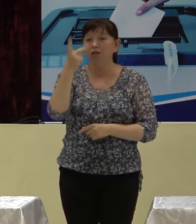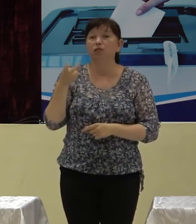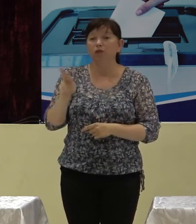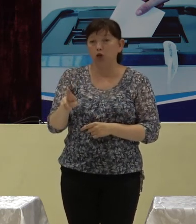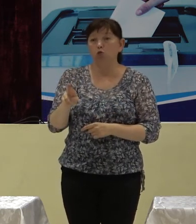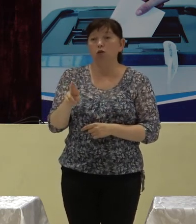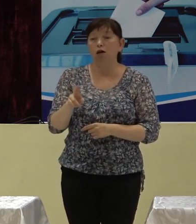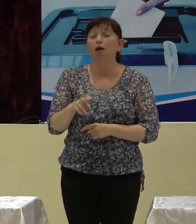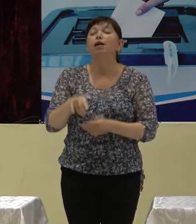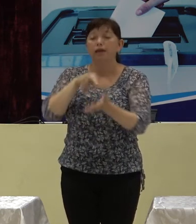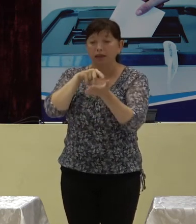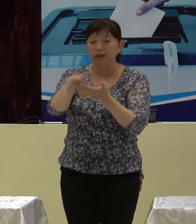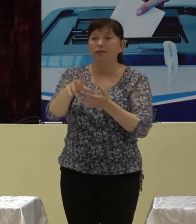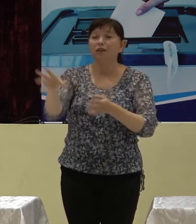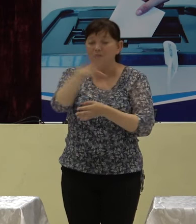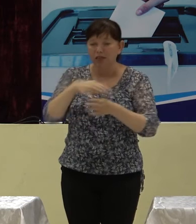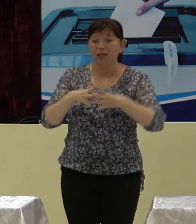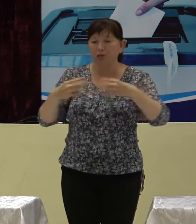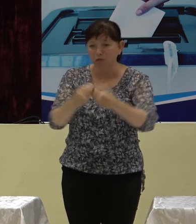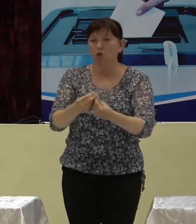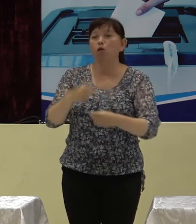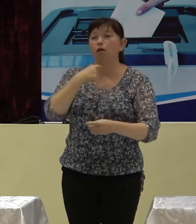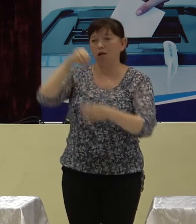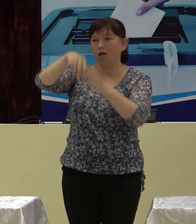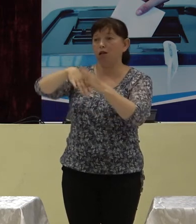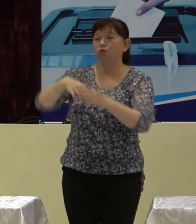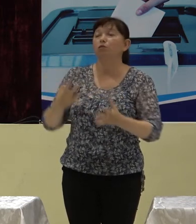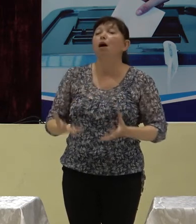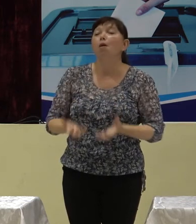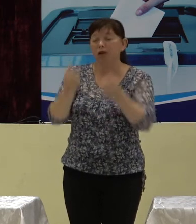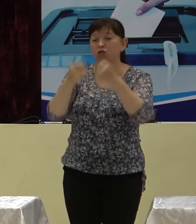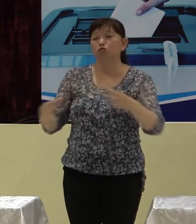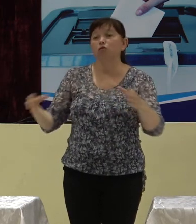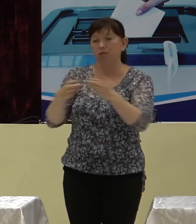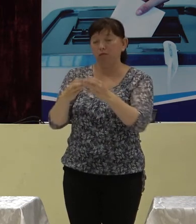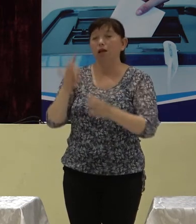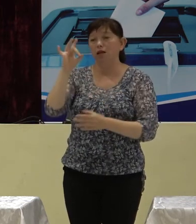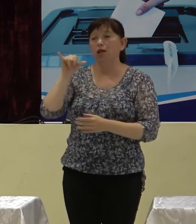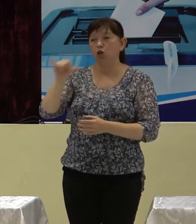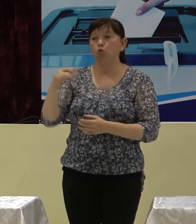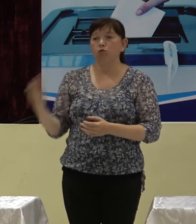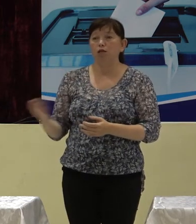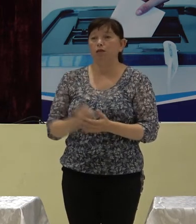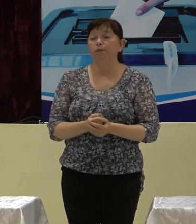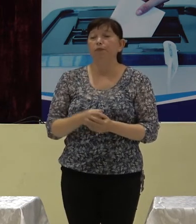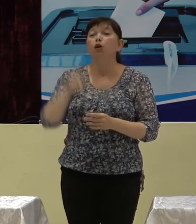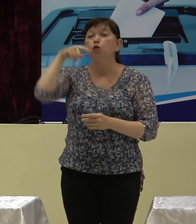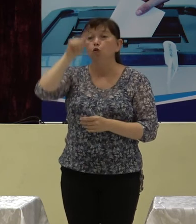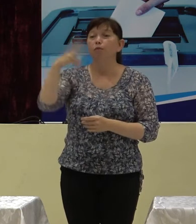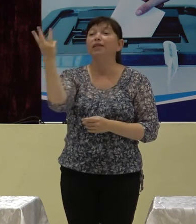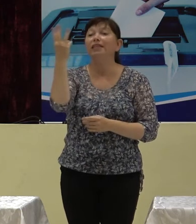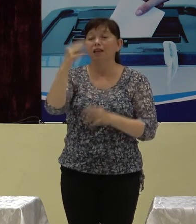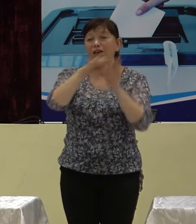11 iulie, să mergeți cu toții la vot. Să susțineți echipa blocului Renato Usatăi, numărul 3